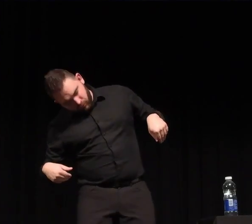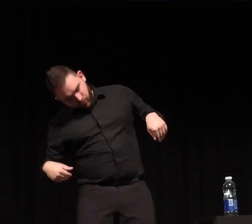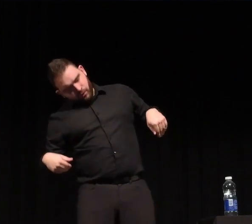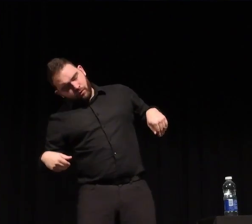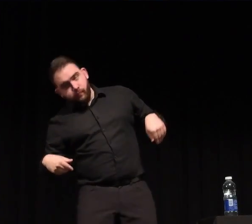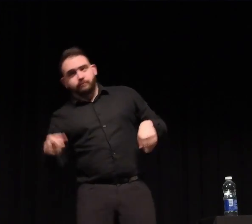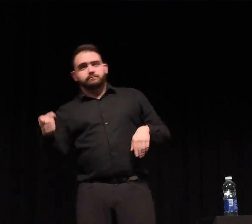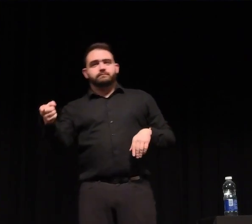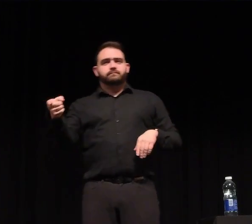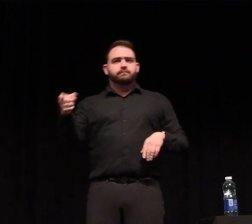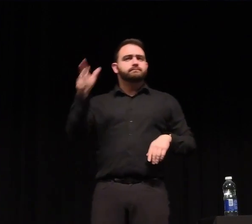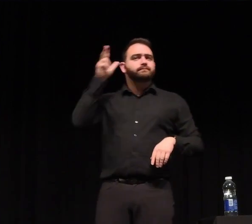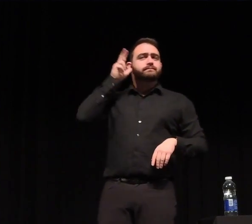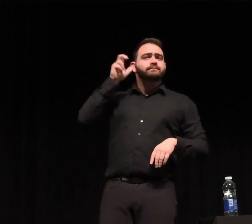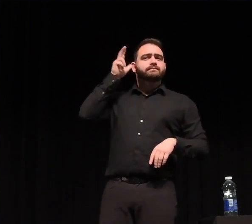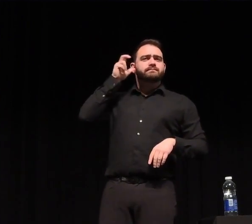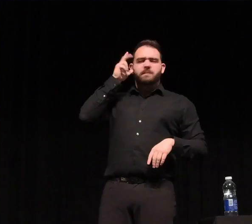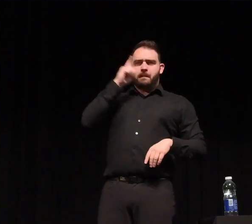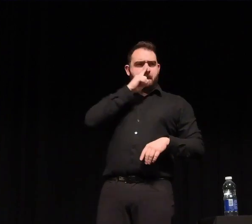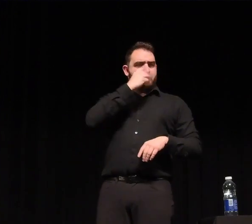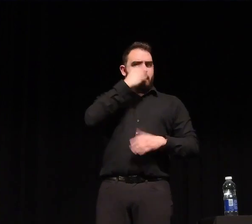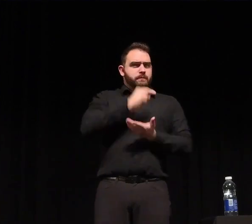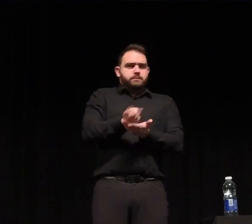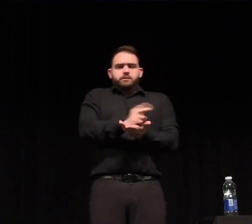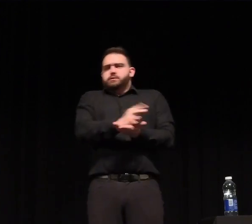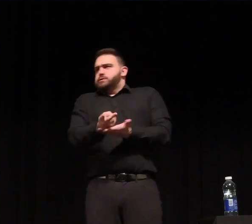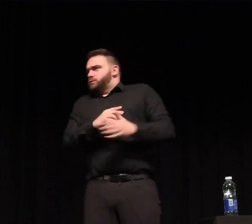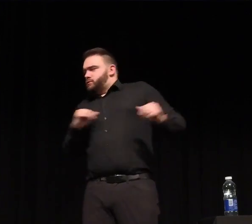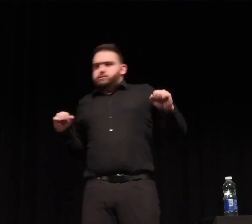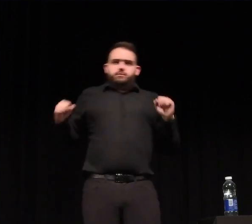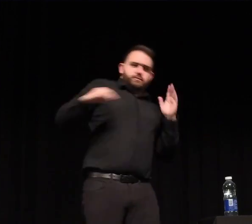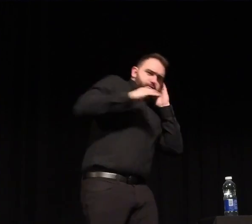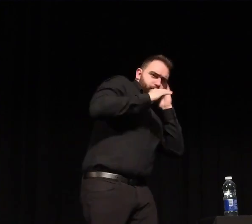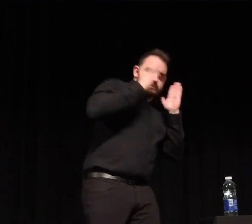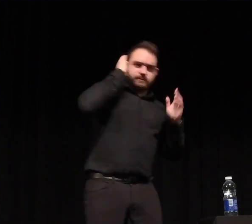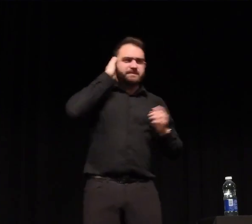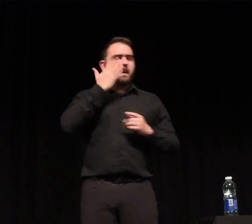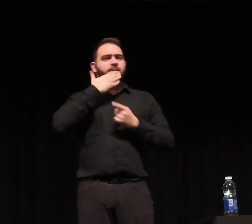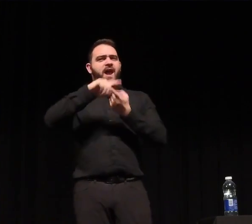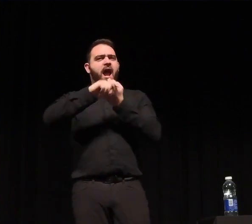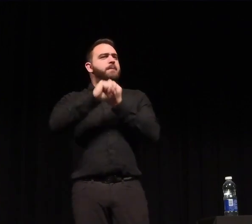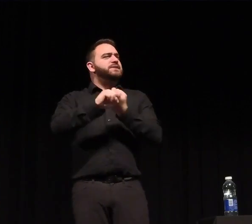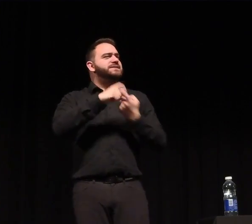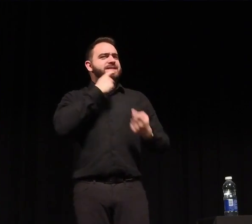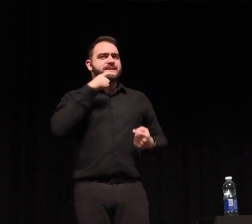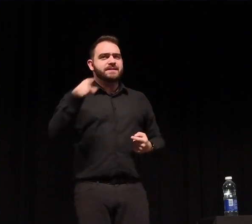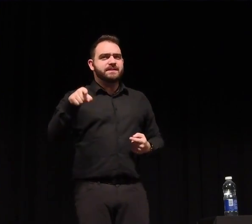savait c'était qui? C'était son meilleur ami. Alors à un moment donné, il s'est fâché, puis il a dit « Amic!